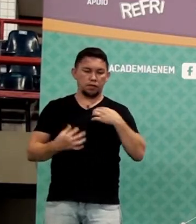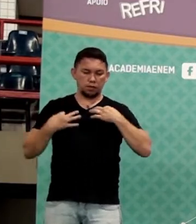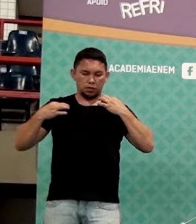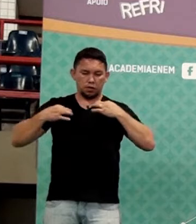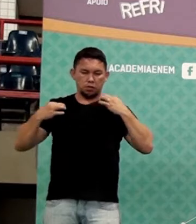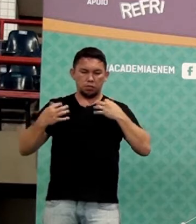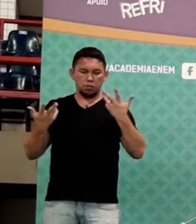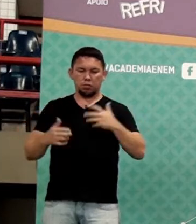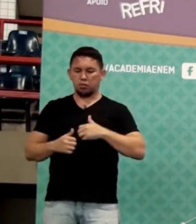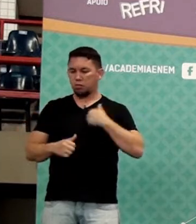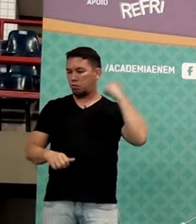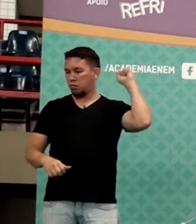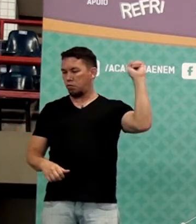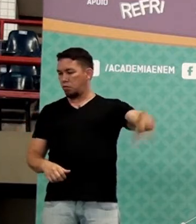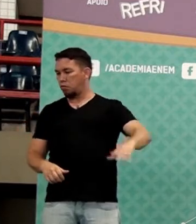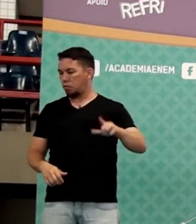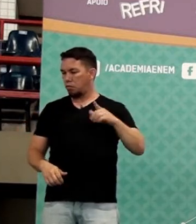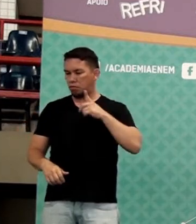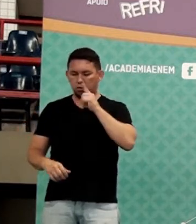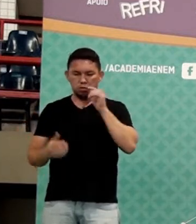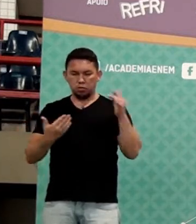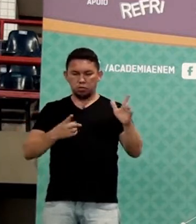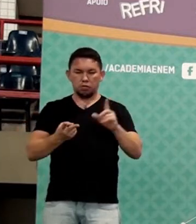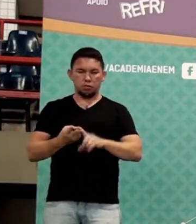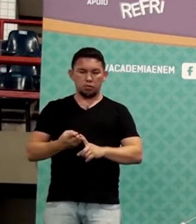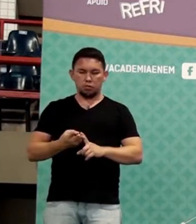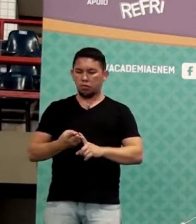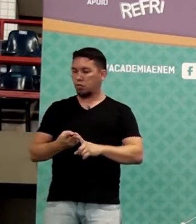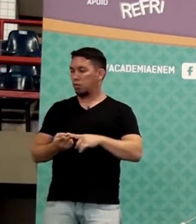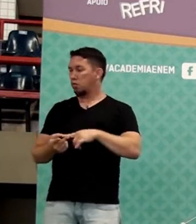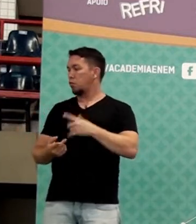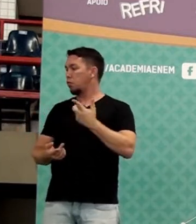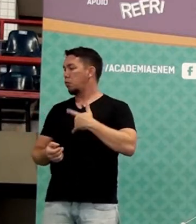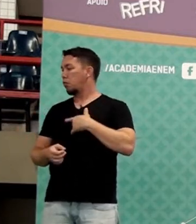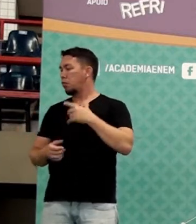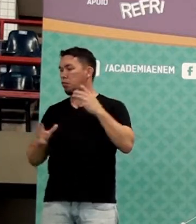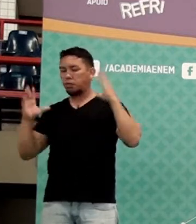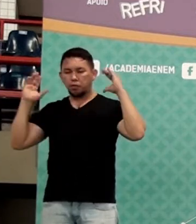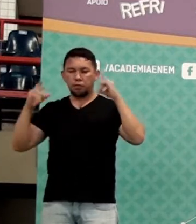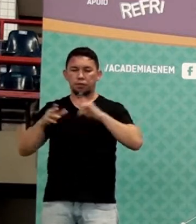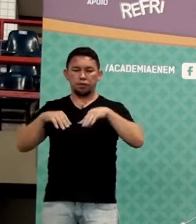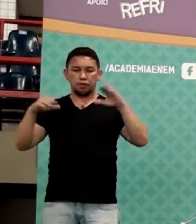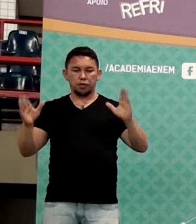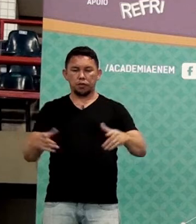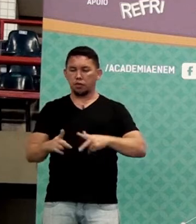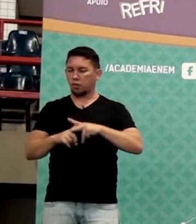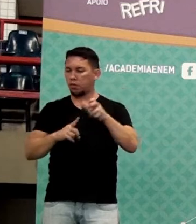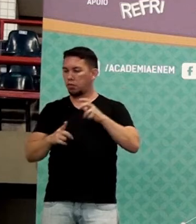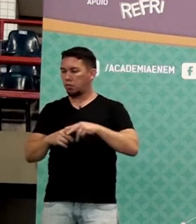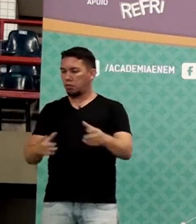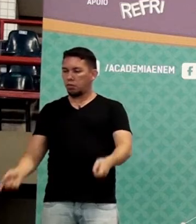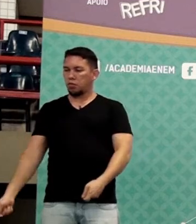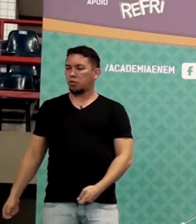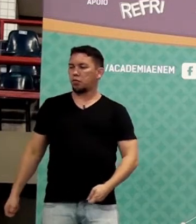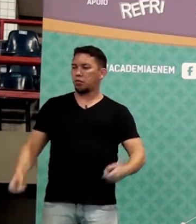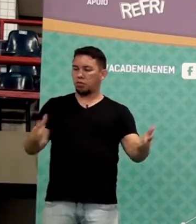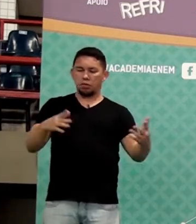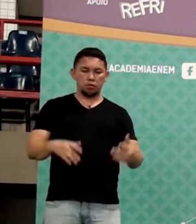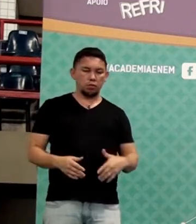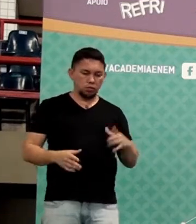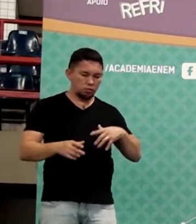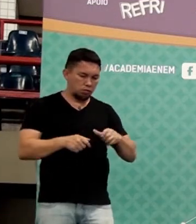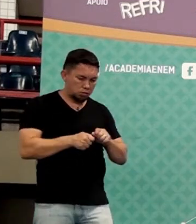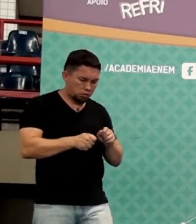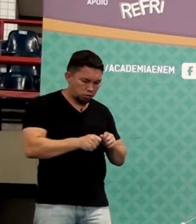quer mais, ele joga no rio. Um móvel que não quer mais, olha, é mesa, é garrafa PET. Quando vão fazer a limpeza, está